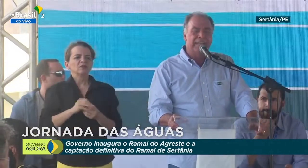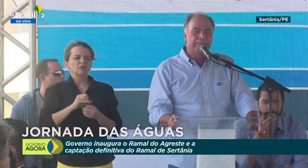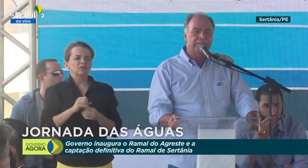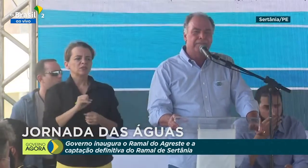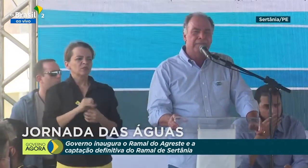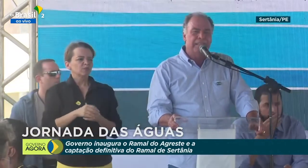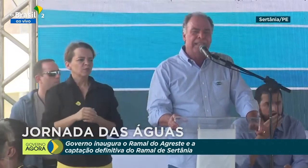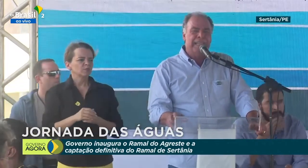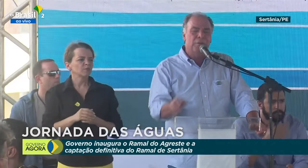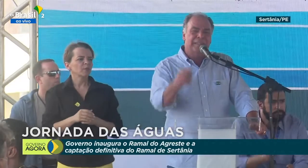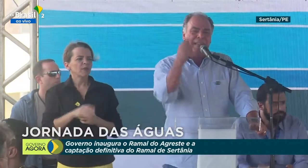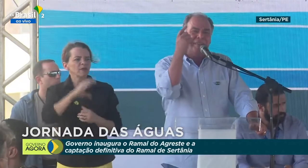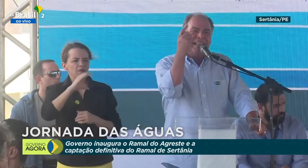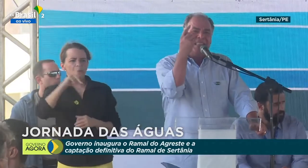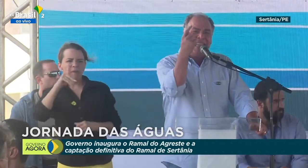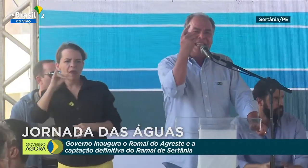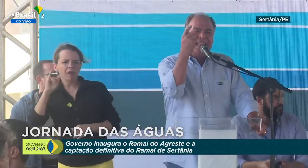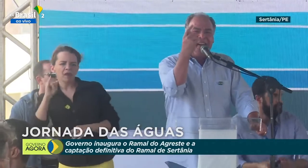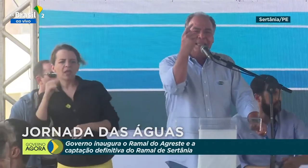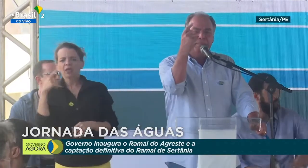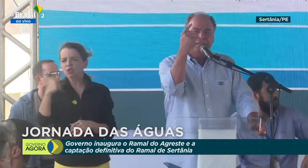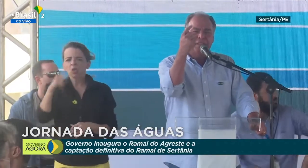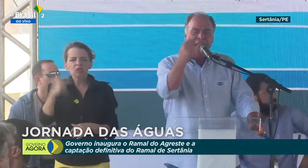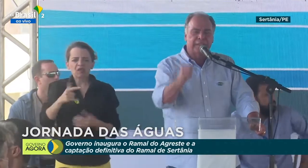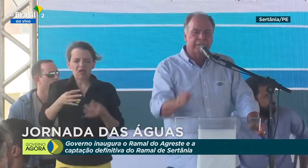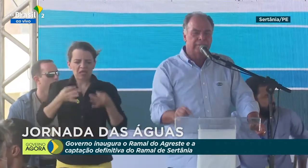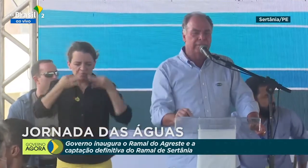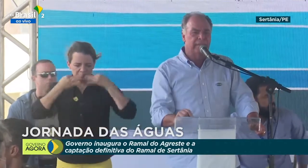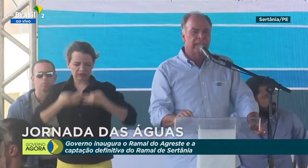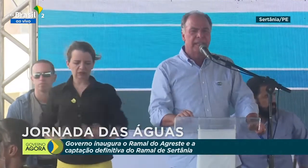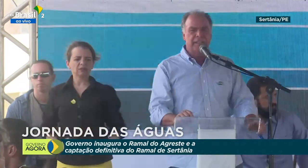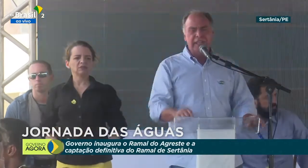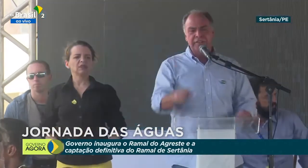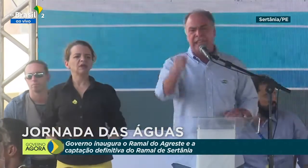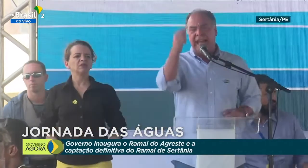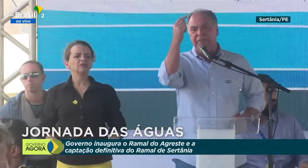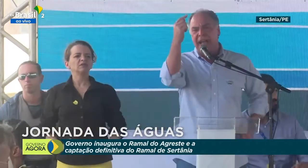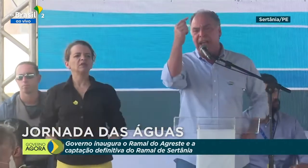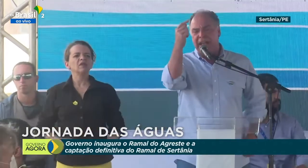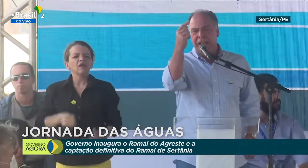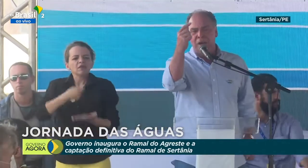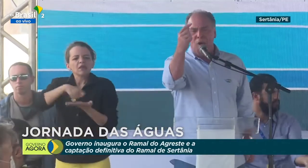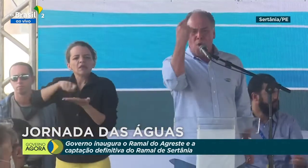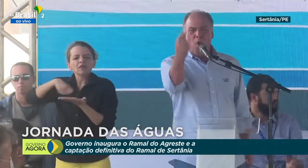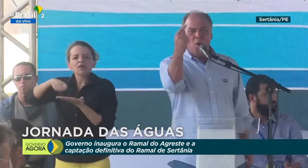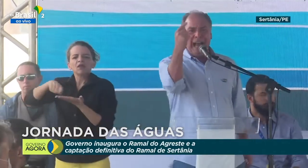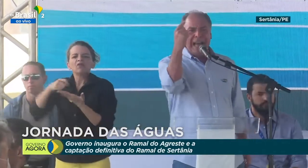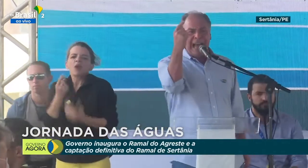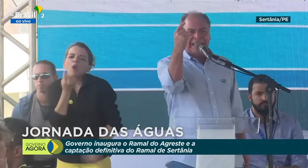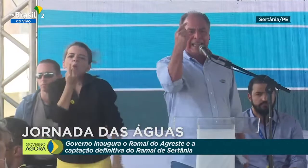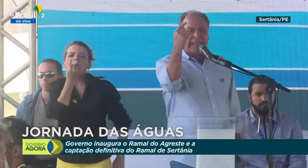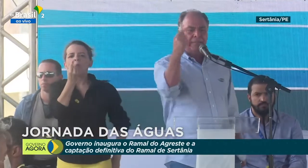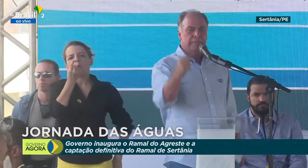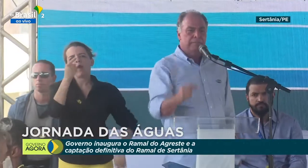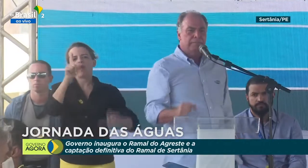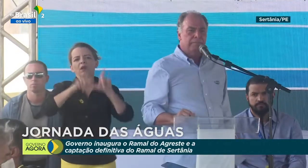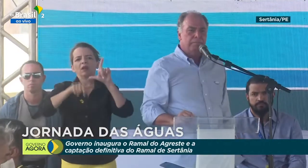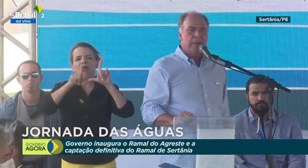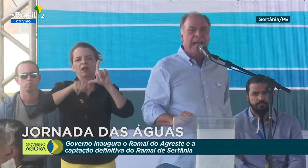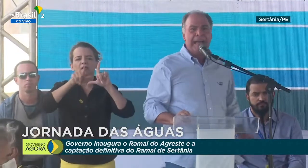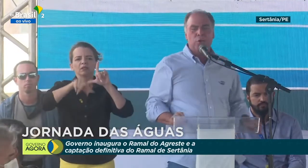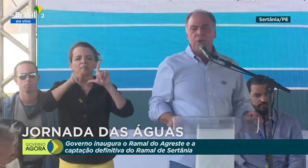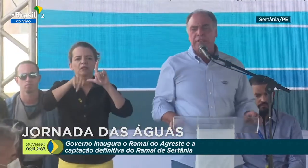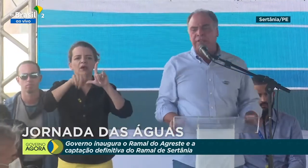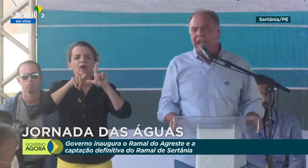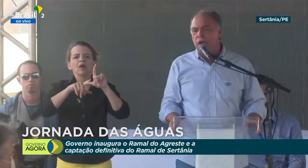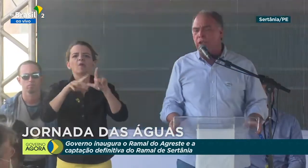CPI que não teve a dignidade, presidente, de escrever uma letra